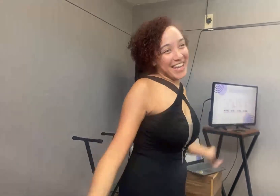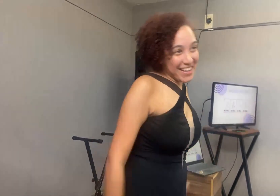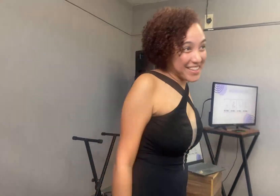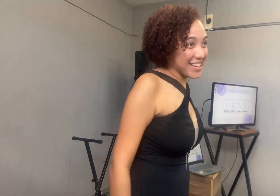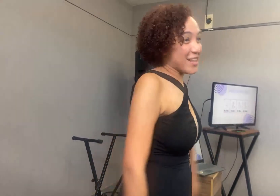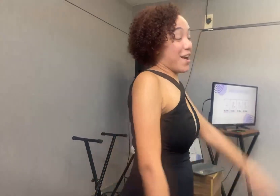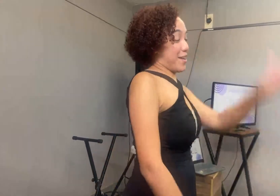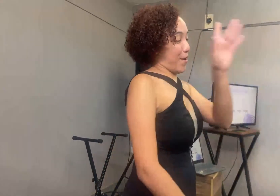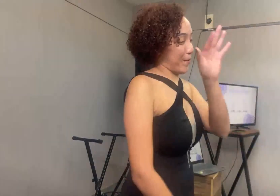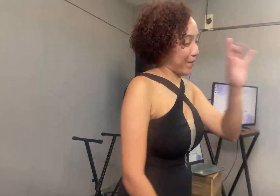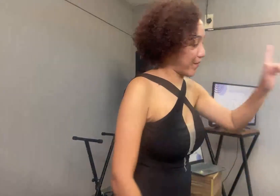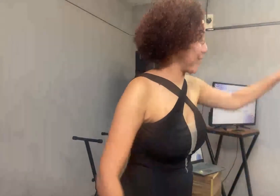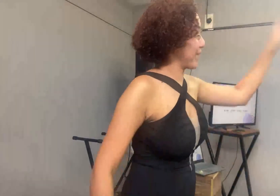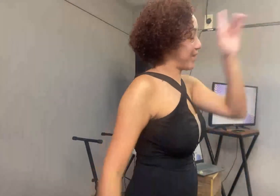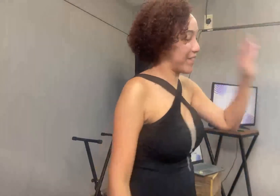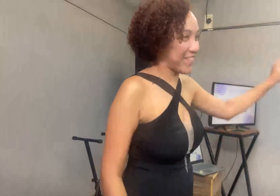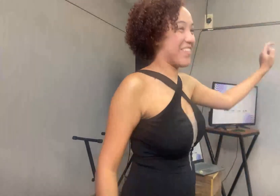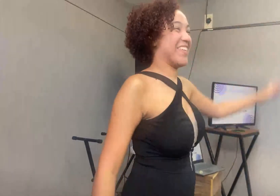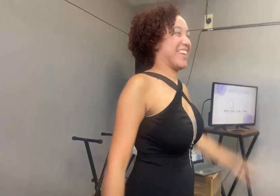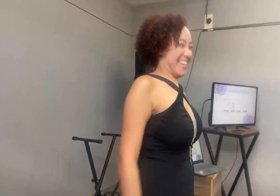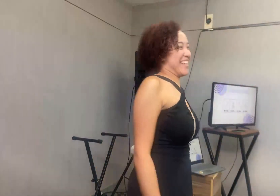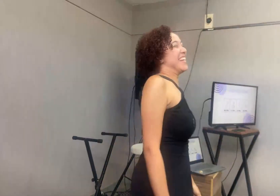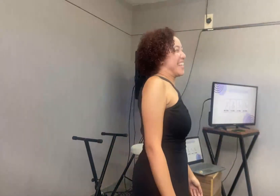Aí, querida, legal. Só letrando tudo, né?